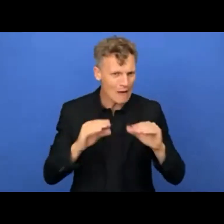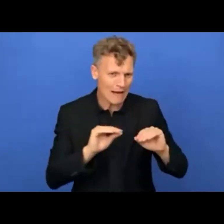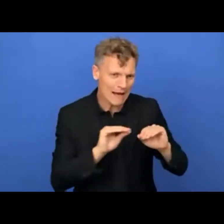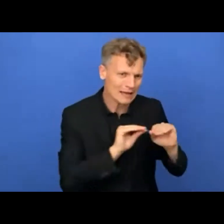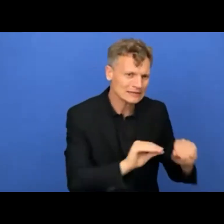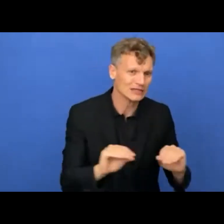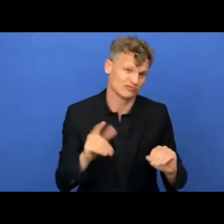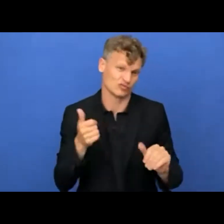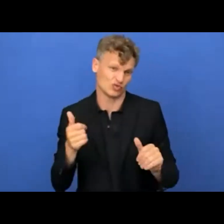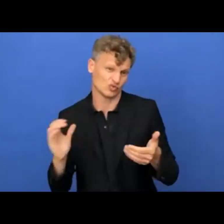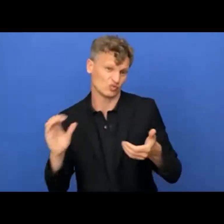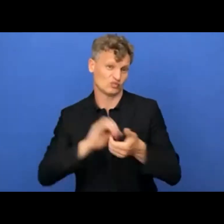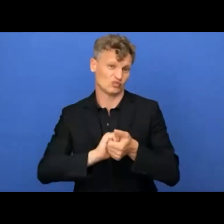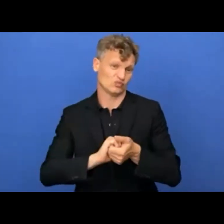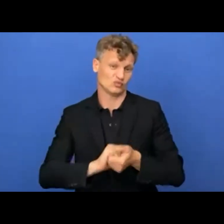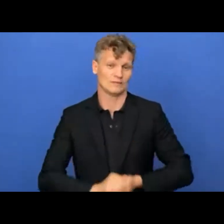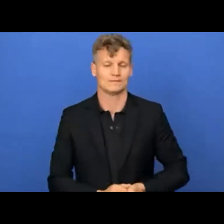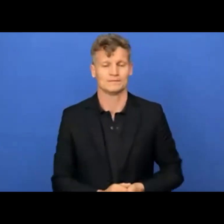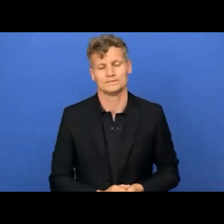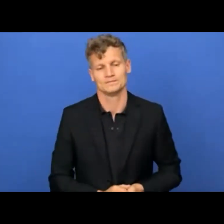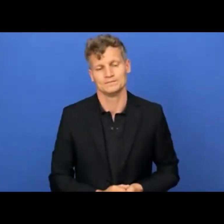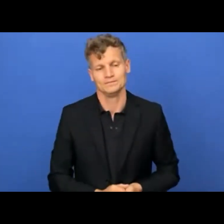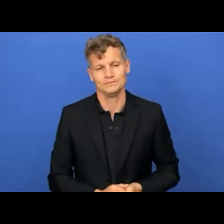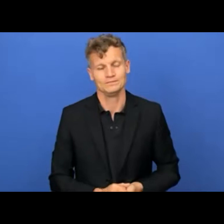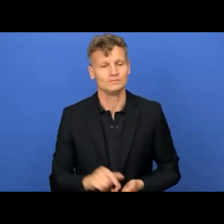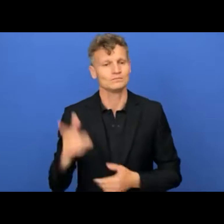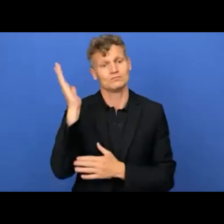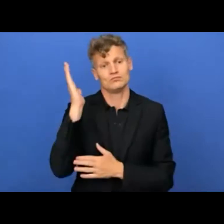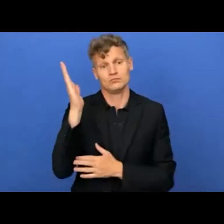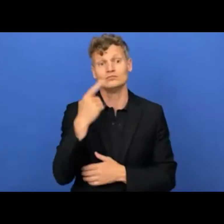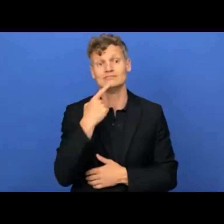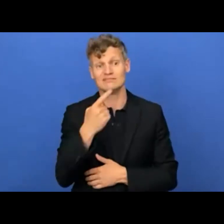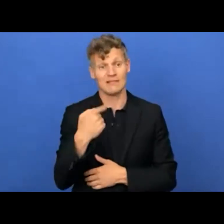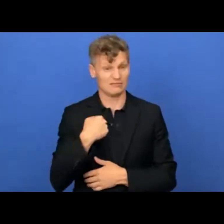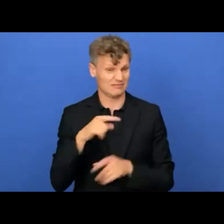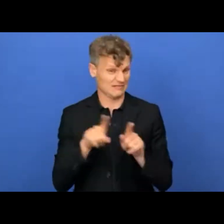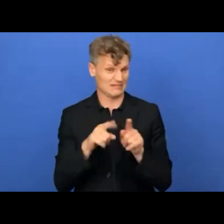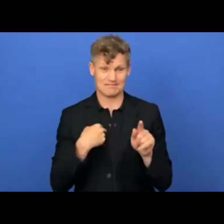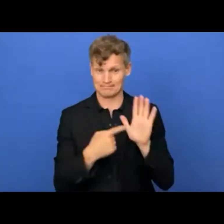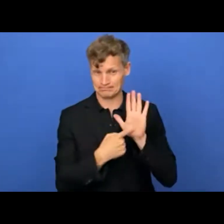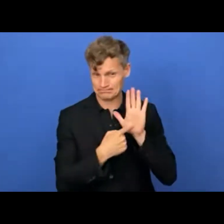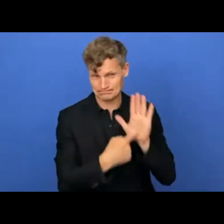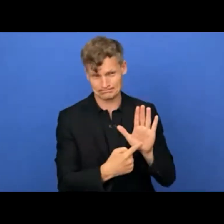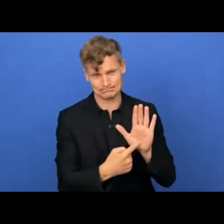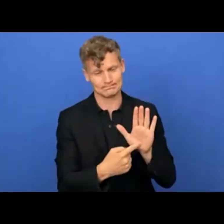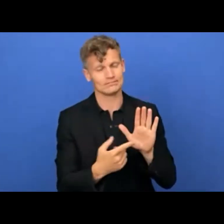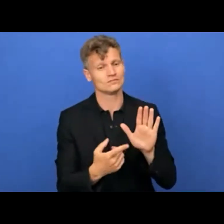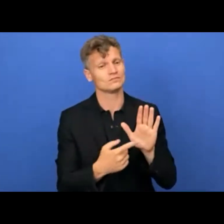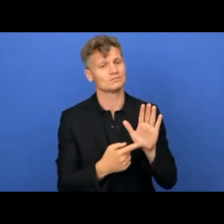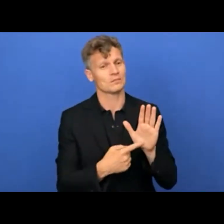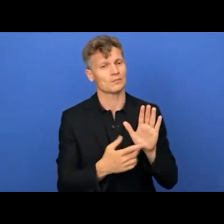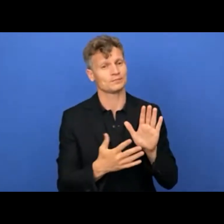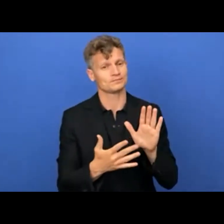leur plan d'éducation. Il a été dit pendant la présentation, j'aimerais le souligner à nouveau,